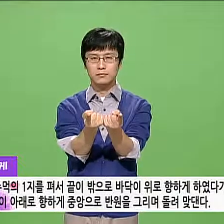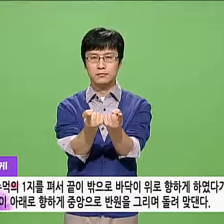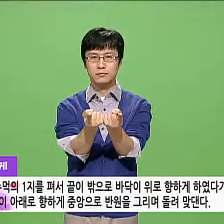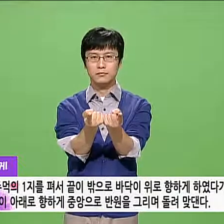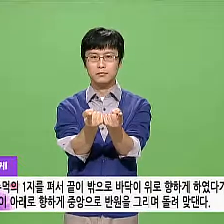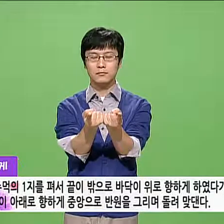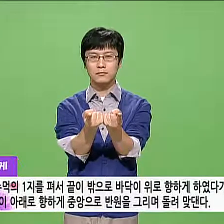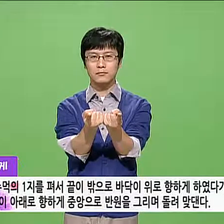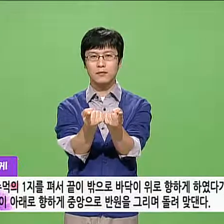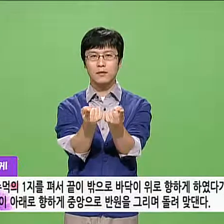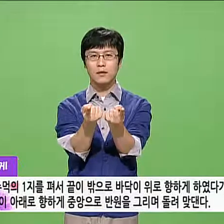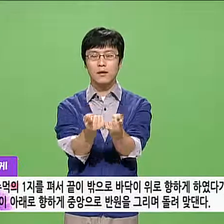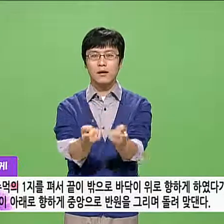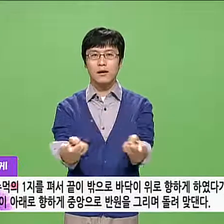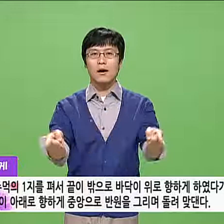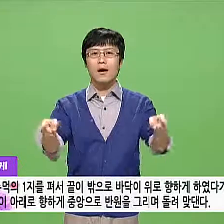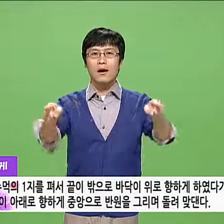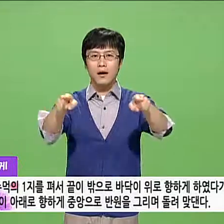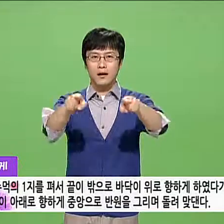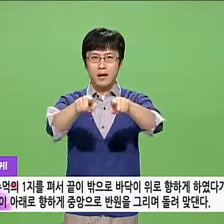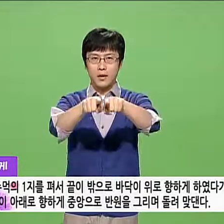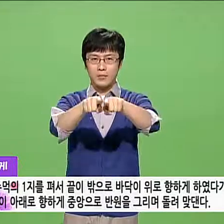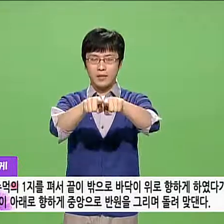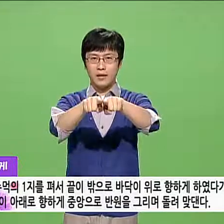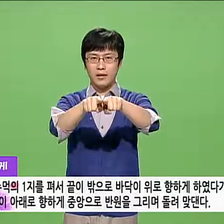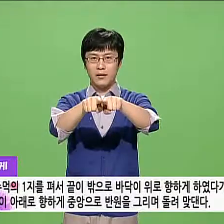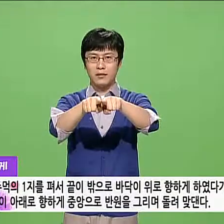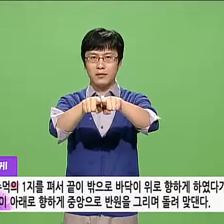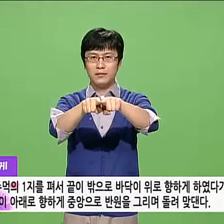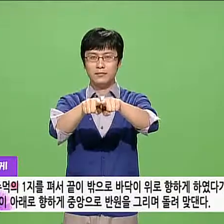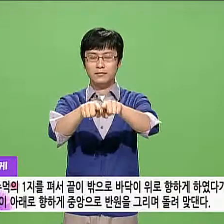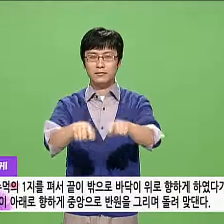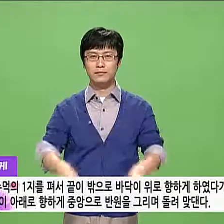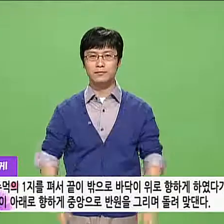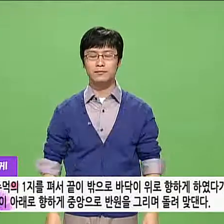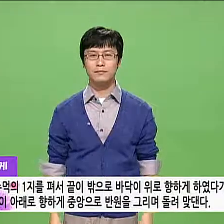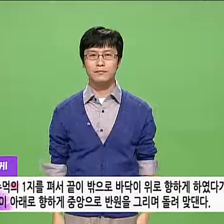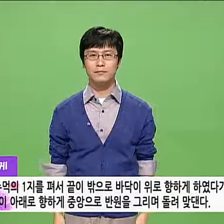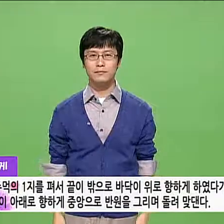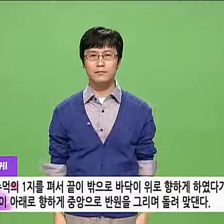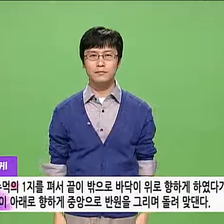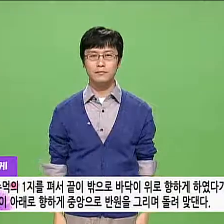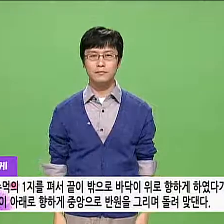바닥이 아래로 향하게 중앙으로 반원을 그리며 돌려 막댑니다.